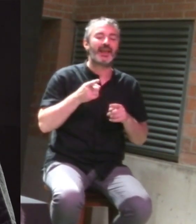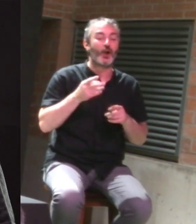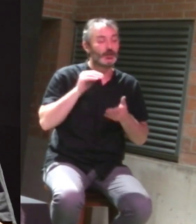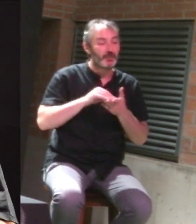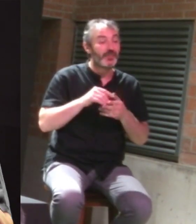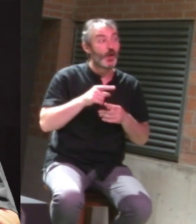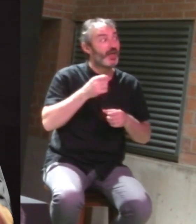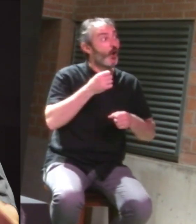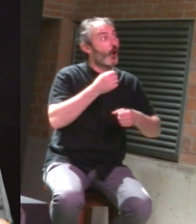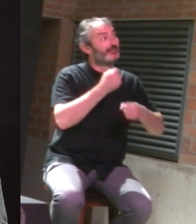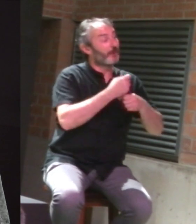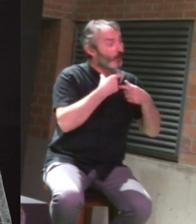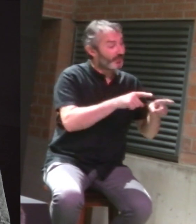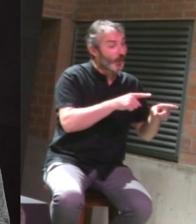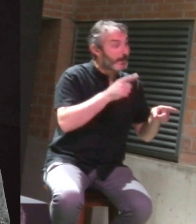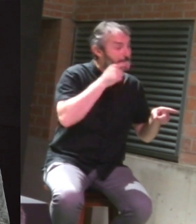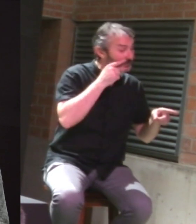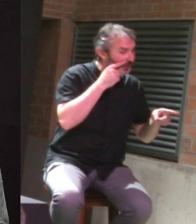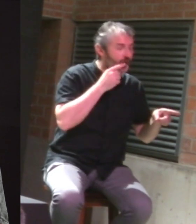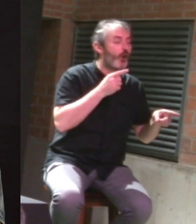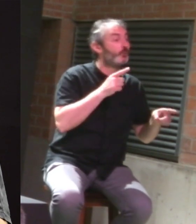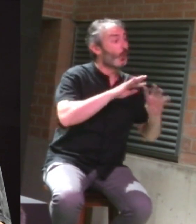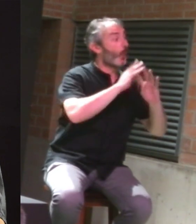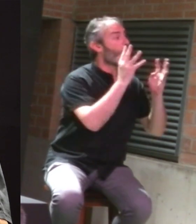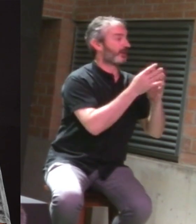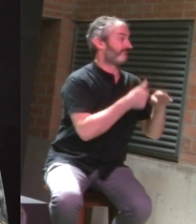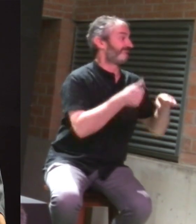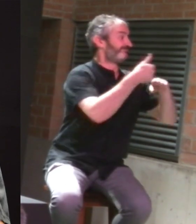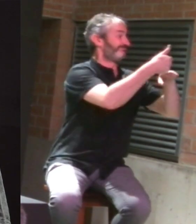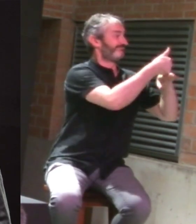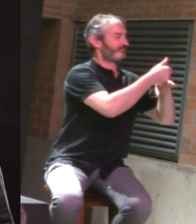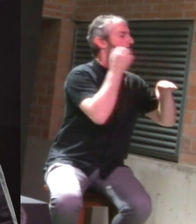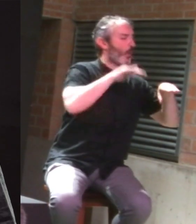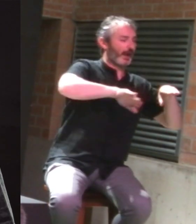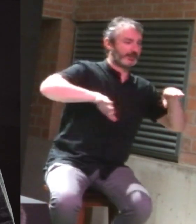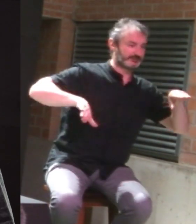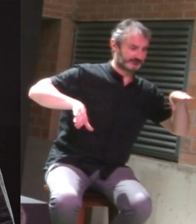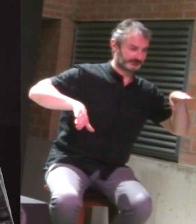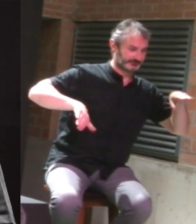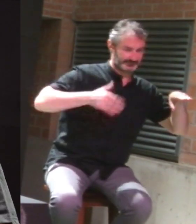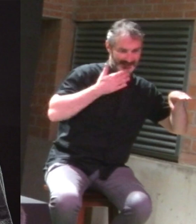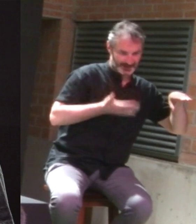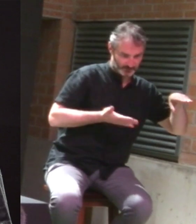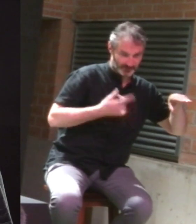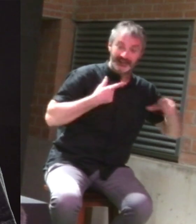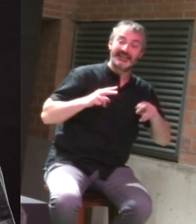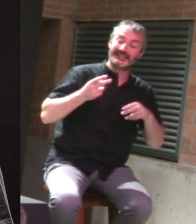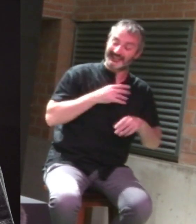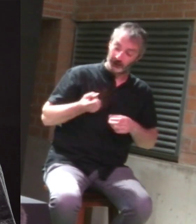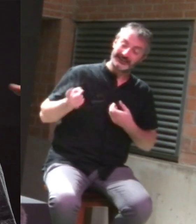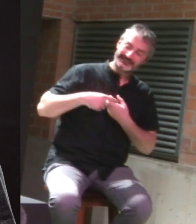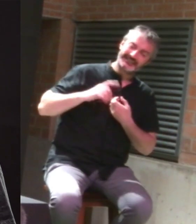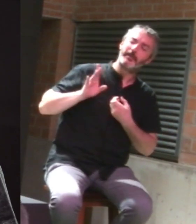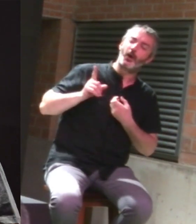masculino, siendo común y sistemático que las juntas directivas estuvieran formadas exclusivamente por hombres. De esta manera,